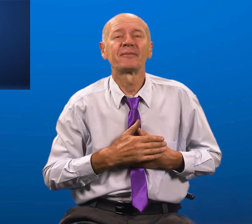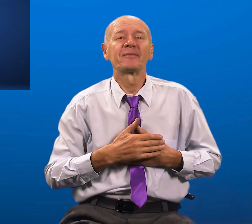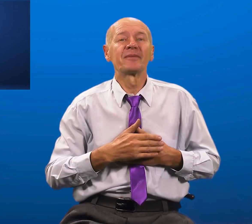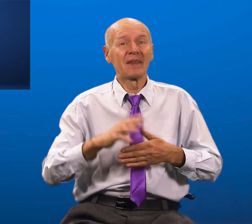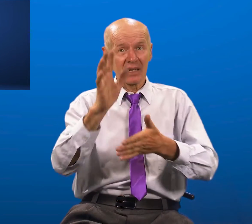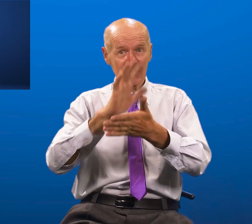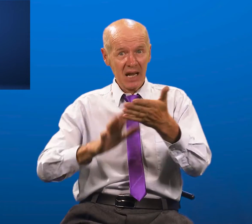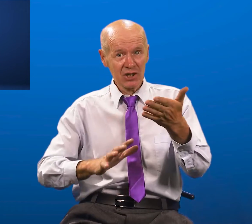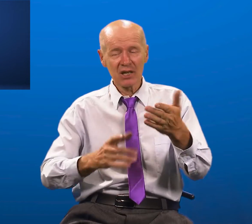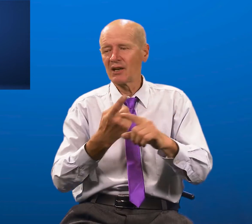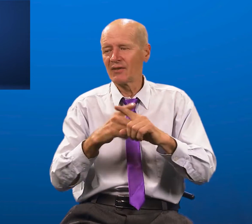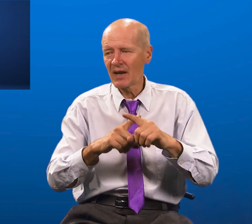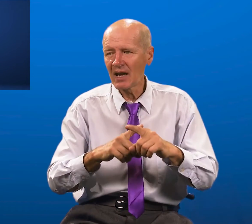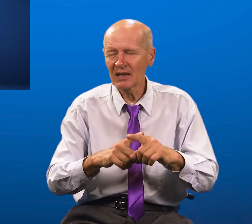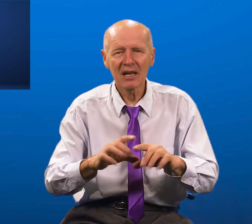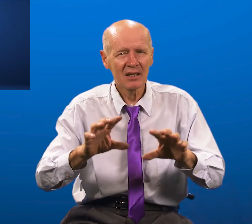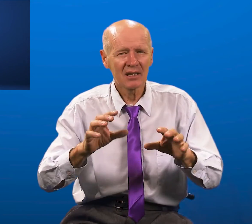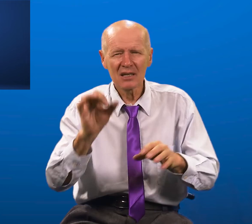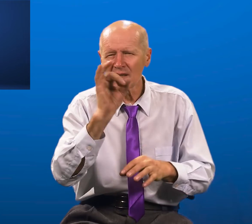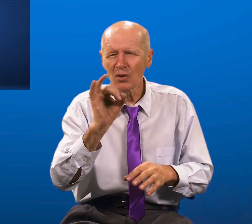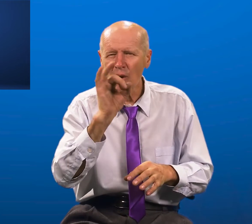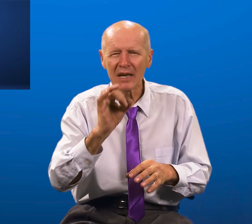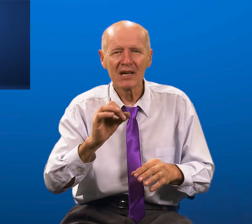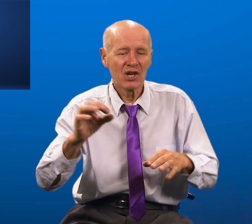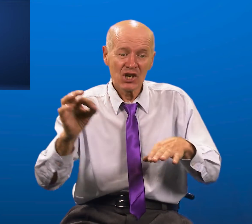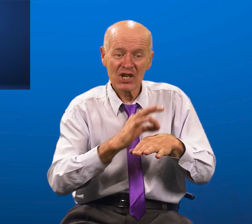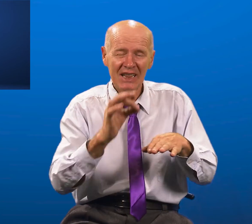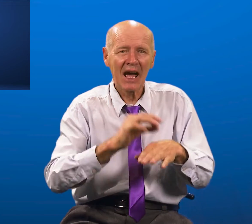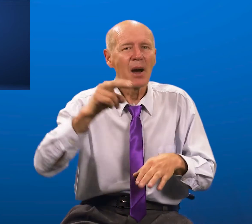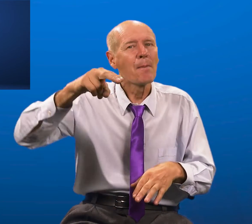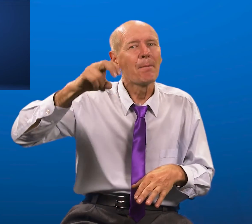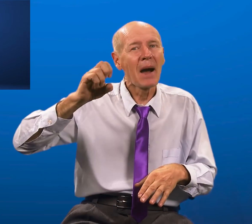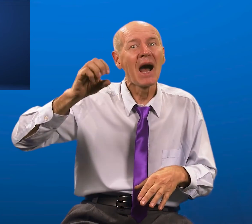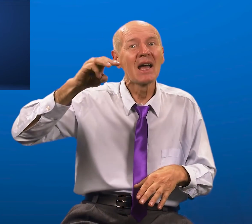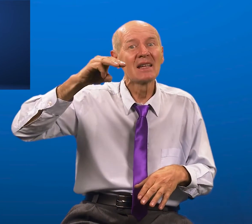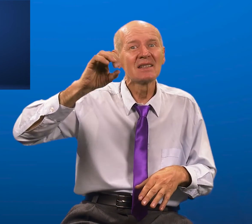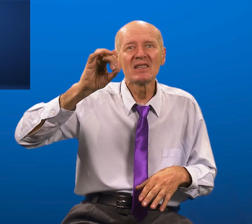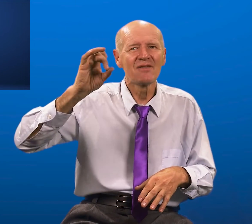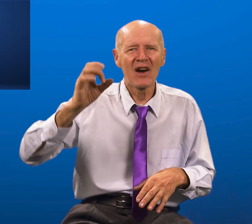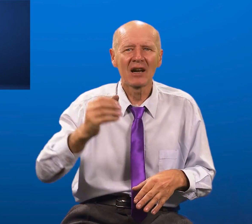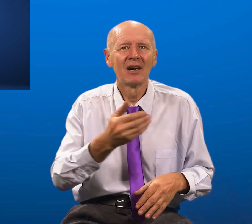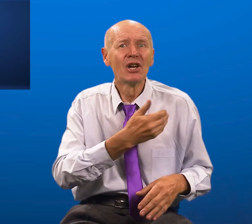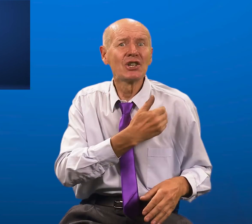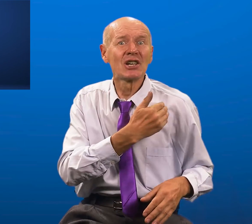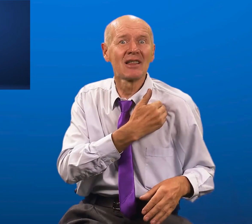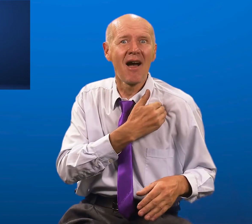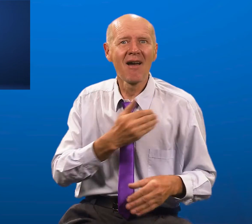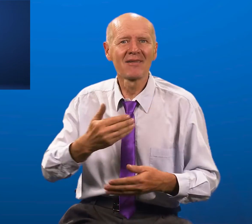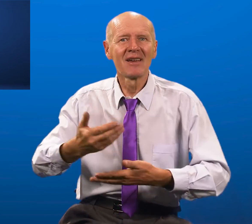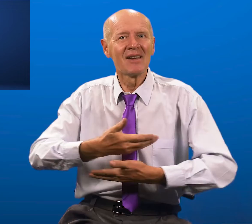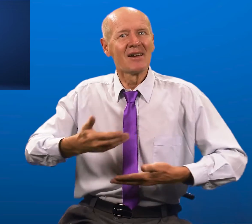Дальше в этой истории, когда жена Потифара настаивает на том, чтобы усладить свою похоть,